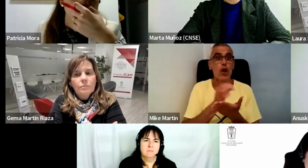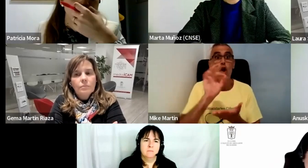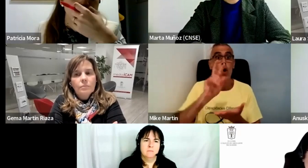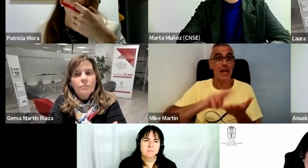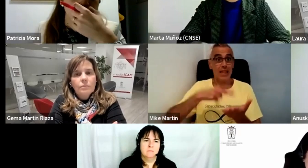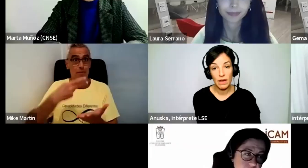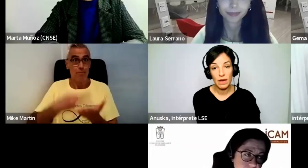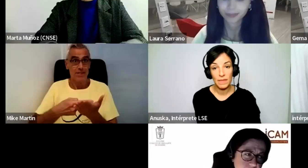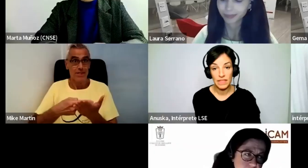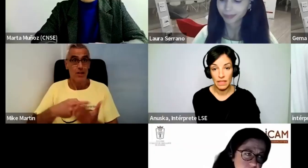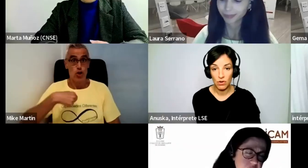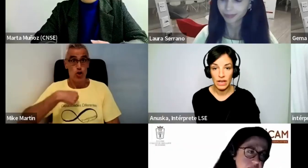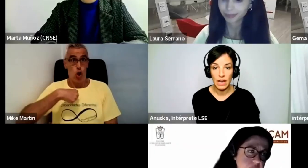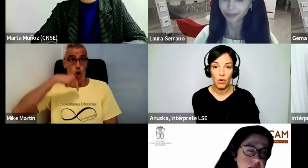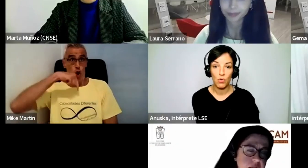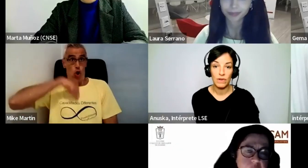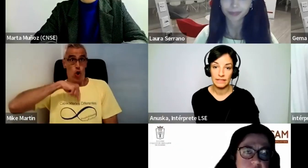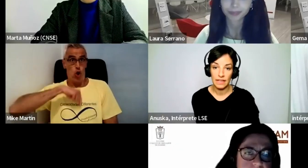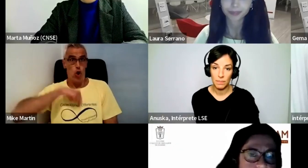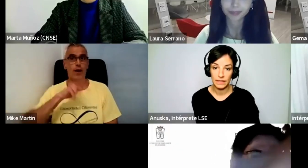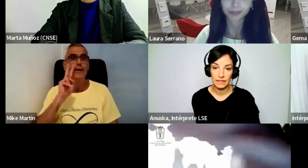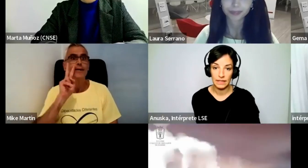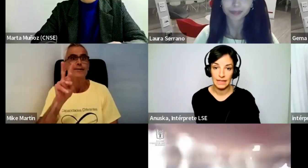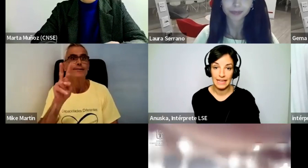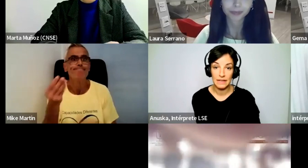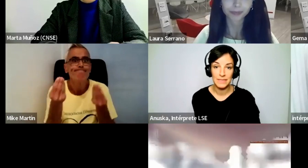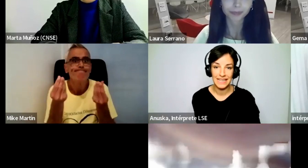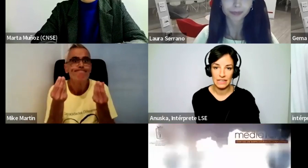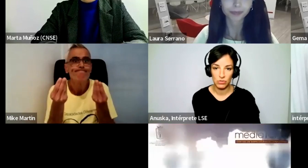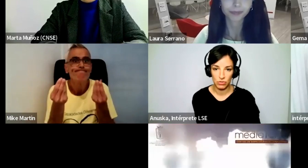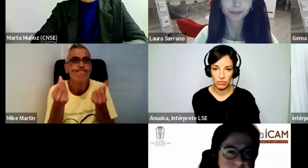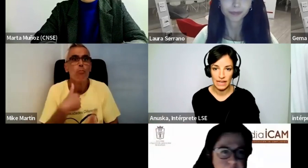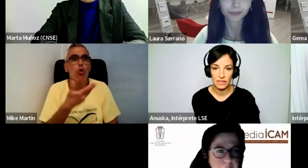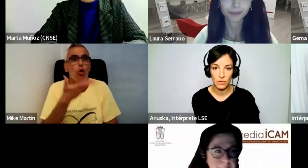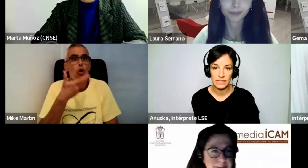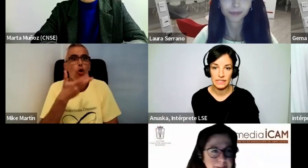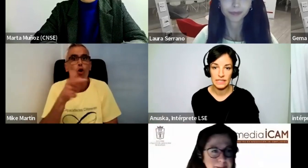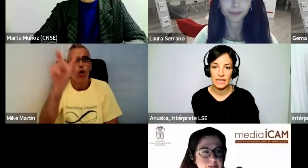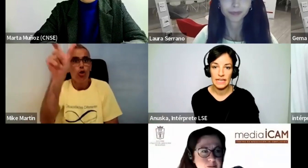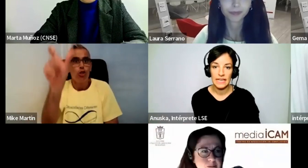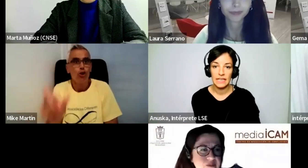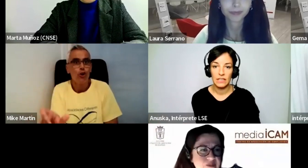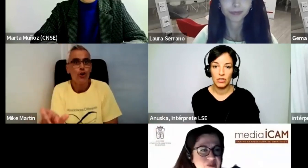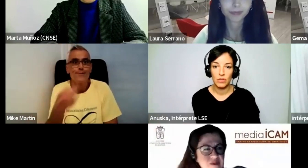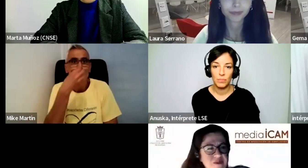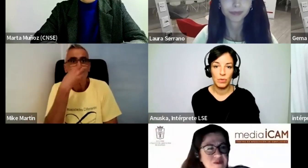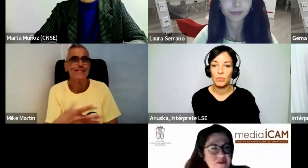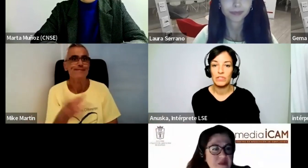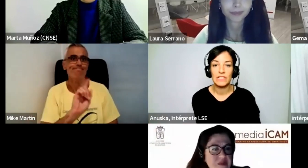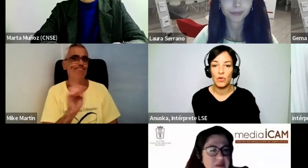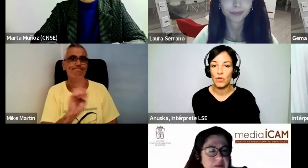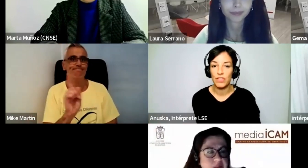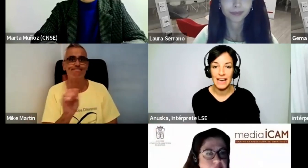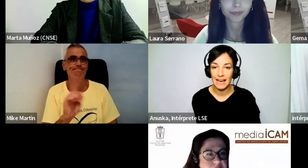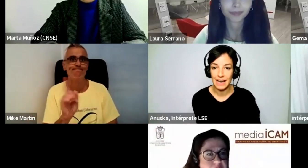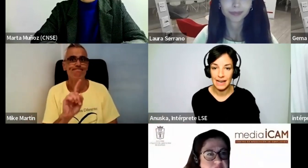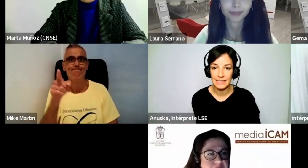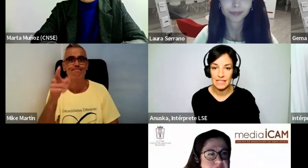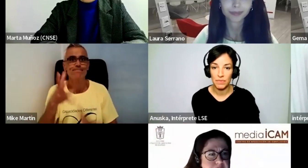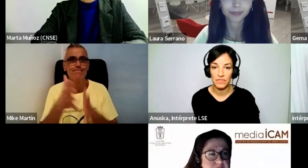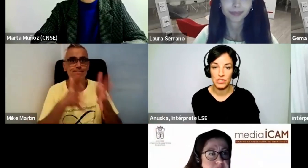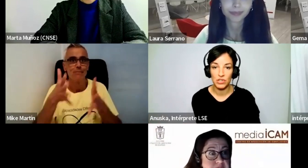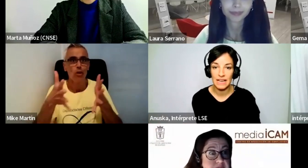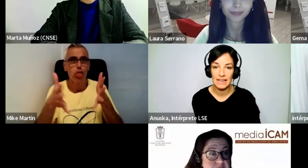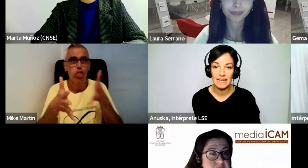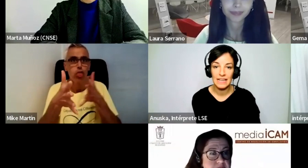Cuando se cuenta con una mediadora o con una intérprete, en mi caso ha sido así, y yo, bueno, pues desconocía a